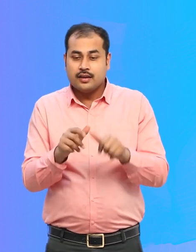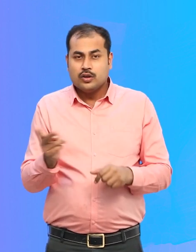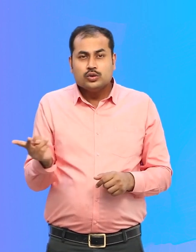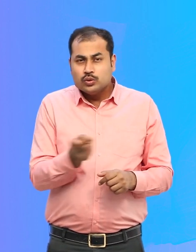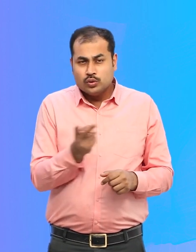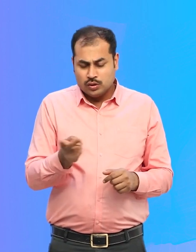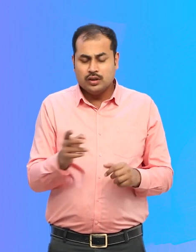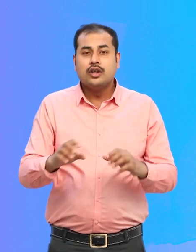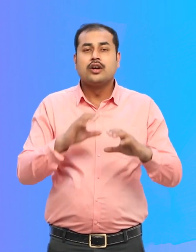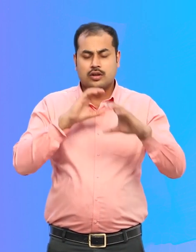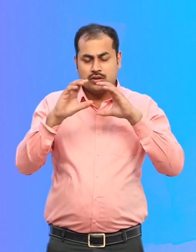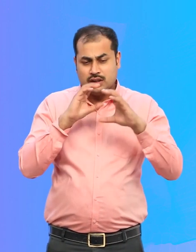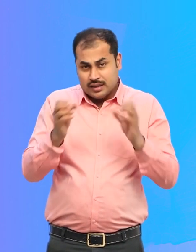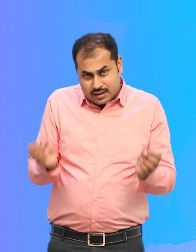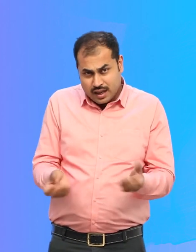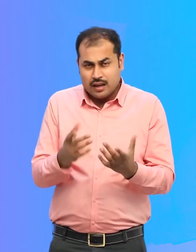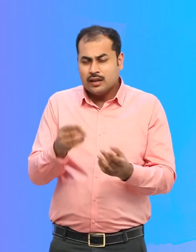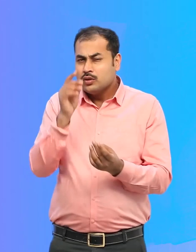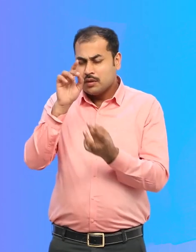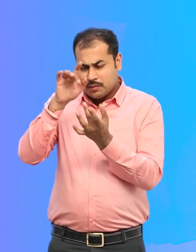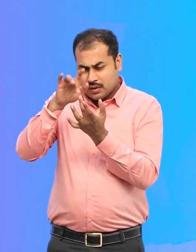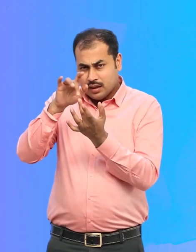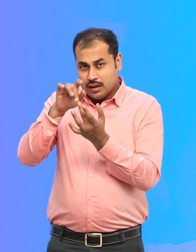है जिसके माध्यम से कहानी आगे बढ़ती है